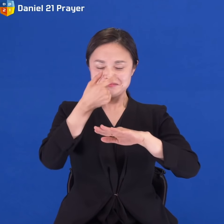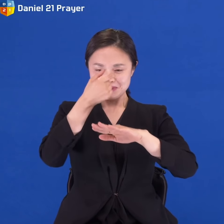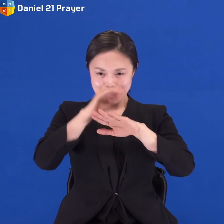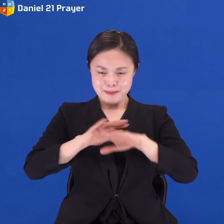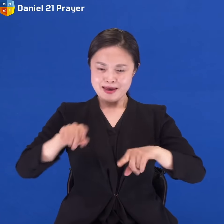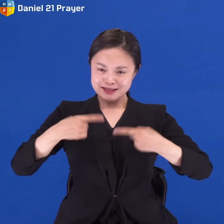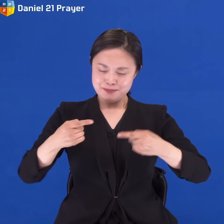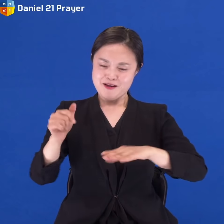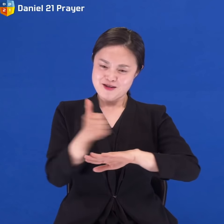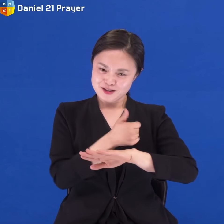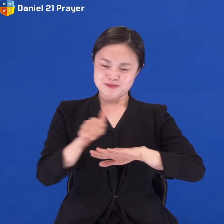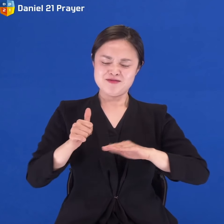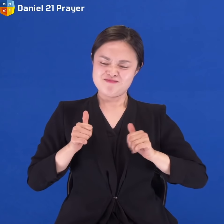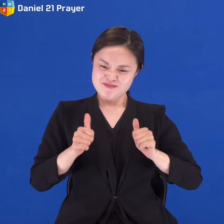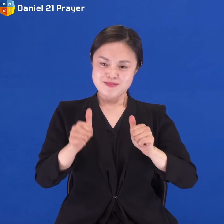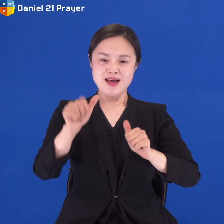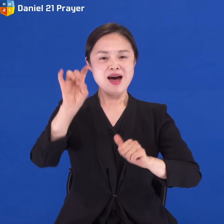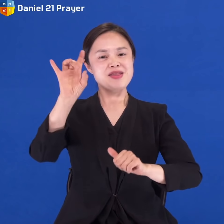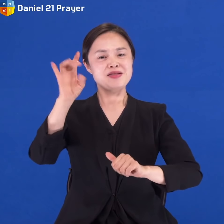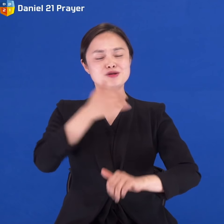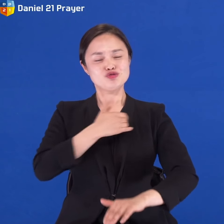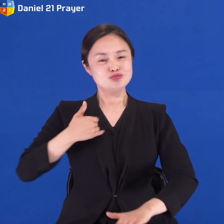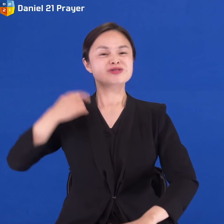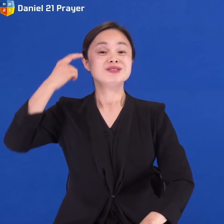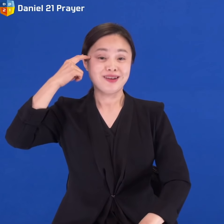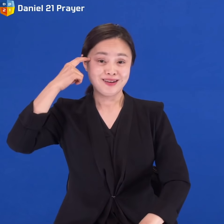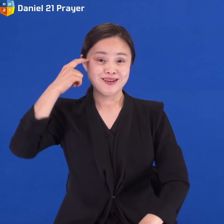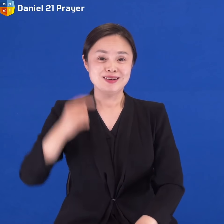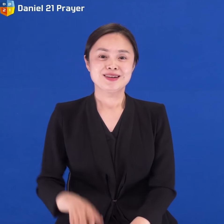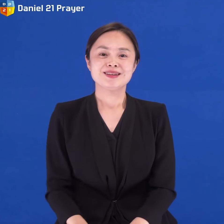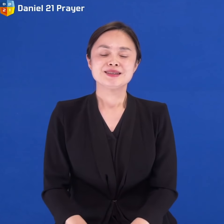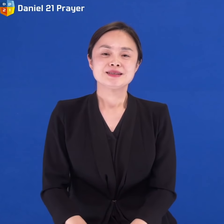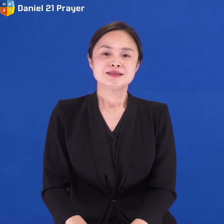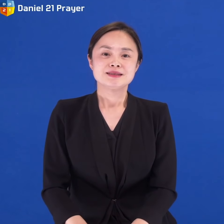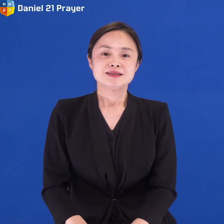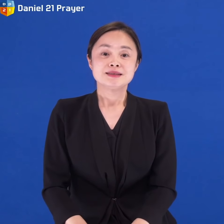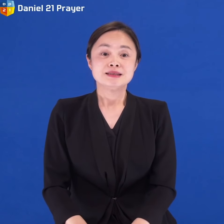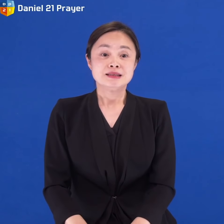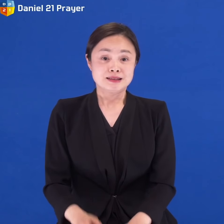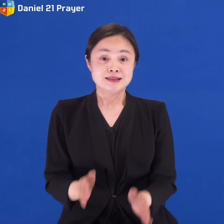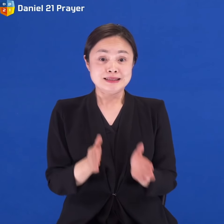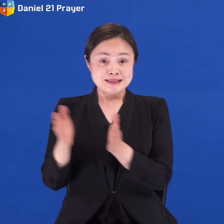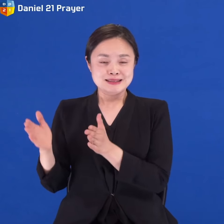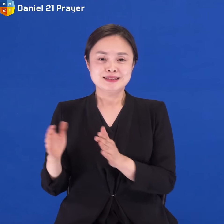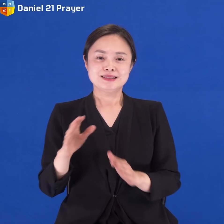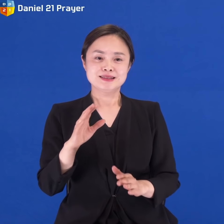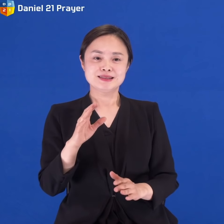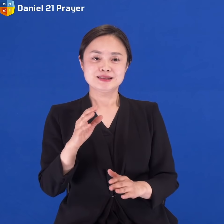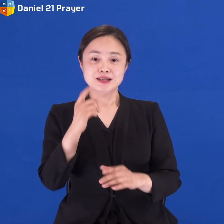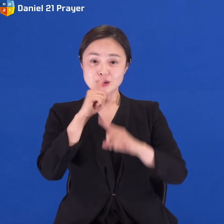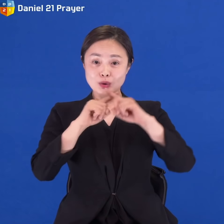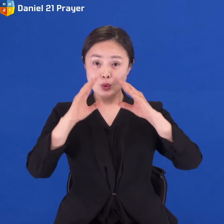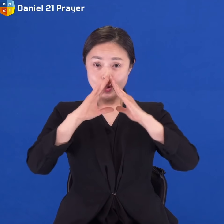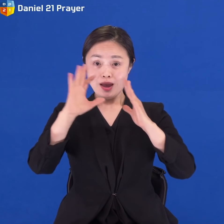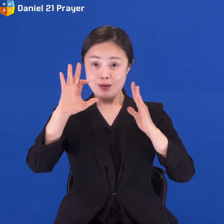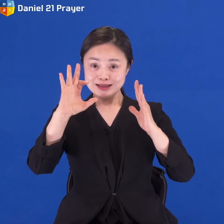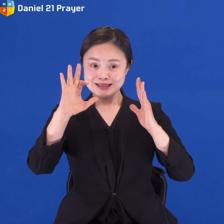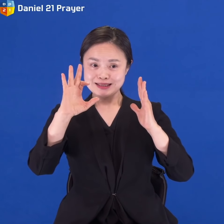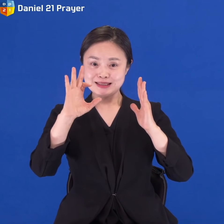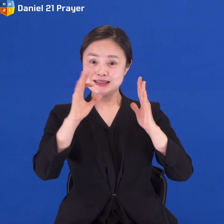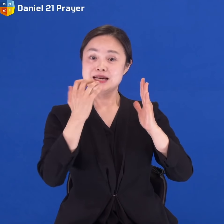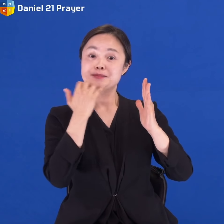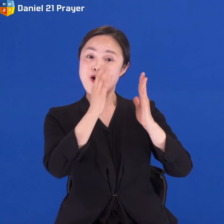목사님께서 페인트를 사다가 놓으니까 밥 먹으러 가세요. 밥 먹고 하세요. 그래서 점심 먹으러 주르륵 주에 정들하고 이렇게 가서 앉아있는데